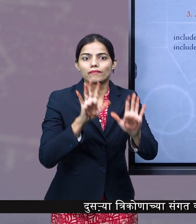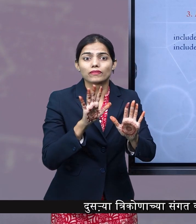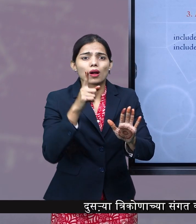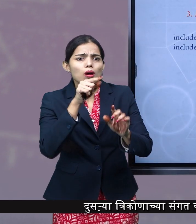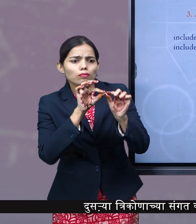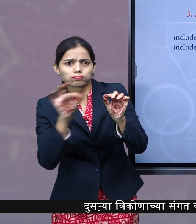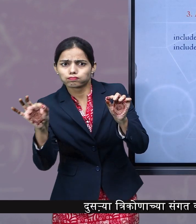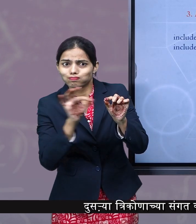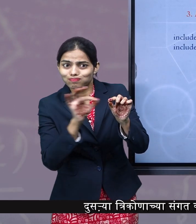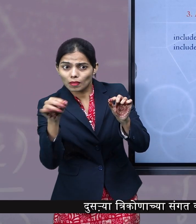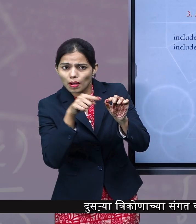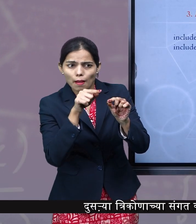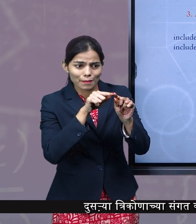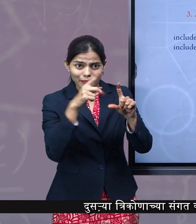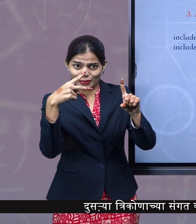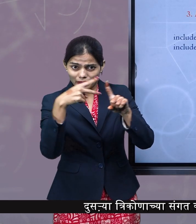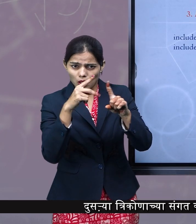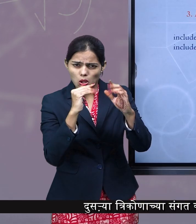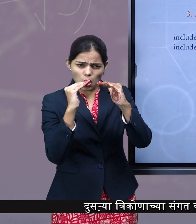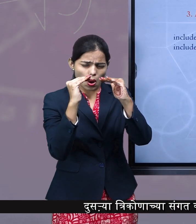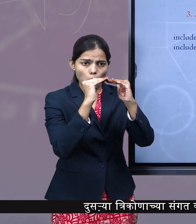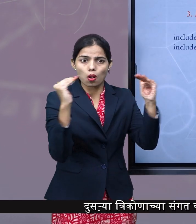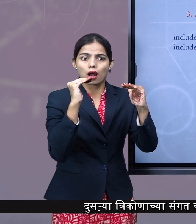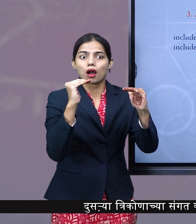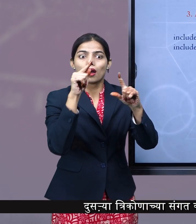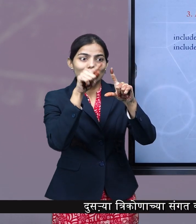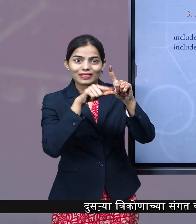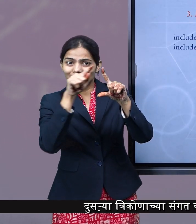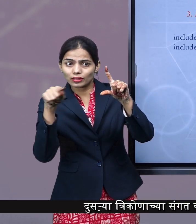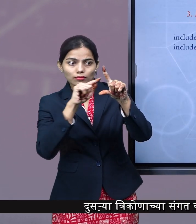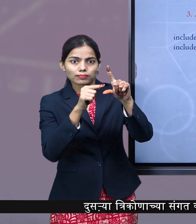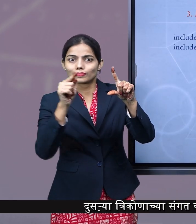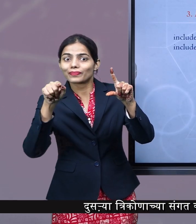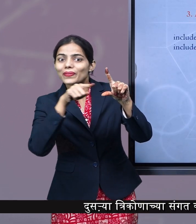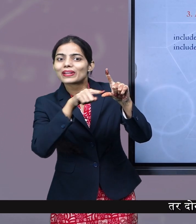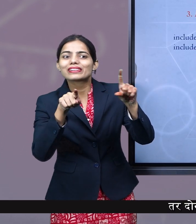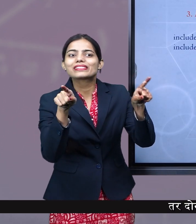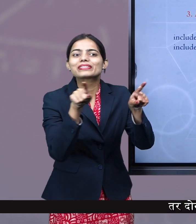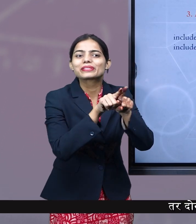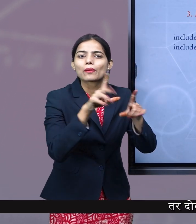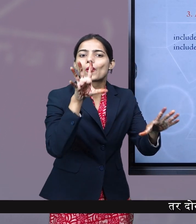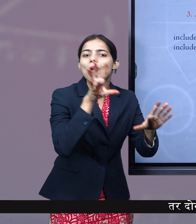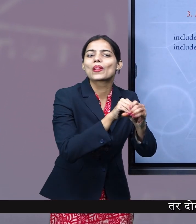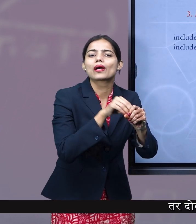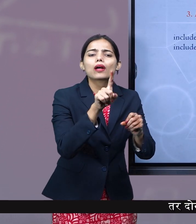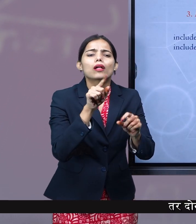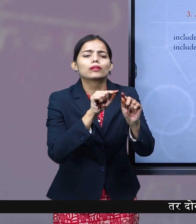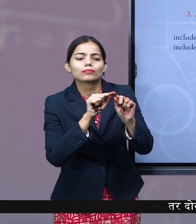त्रिकोणाच्या संगत कोन आणि एका समाविष्ट बाजूच्या समान असतील तर दोन्ही त्रिकोण एकरूप